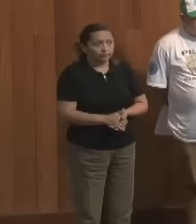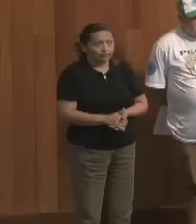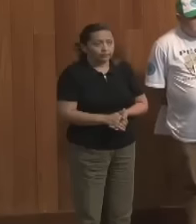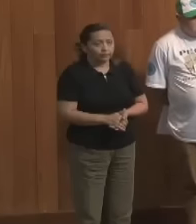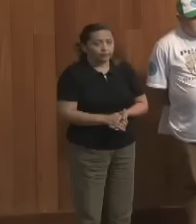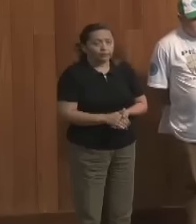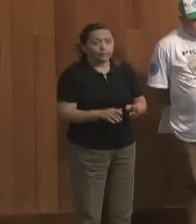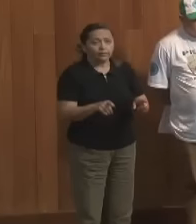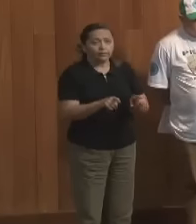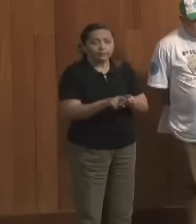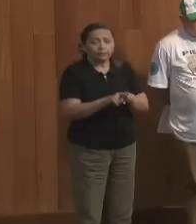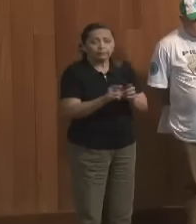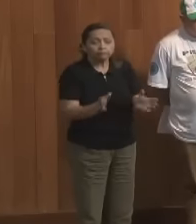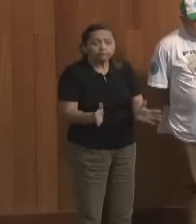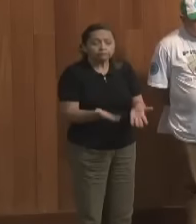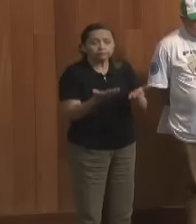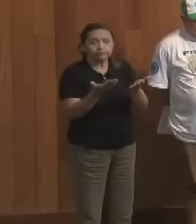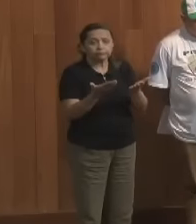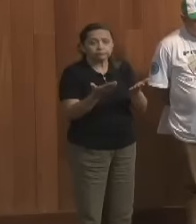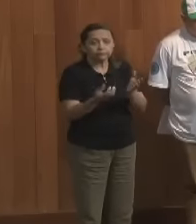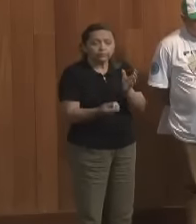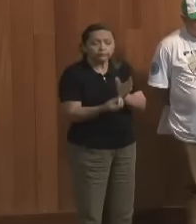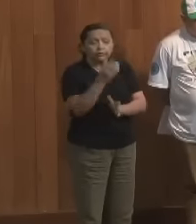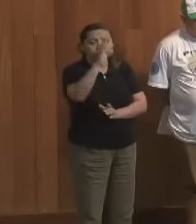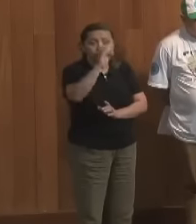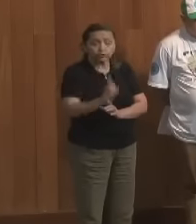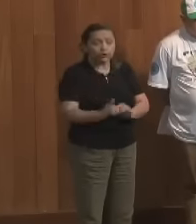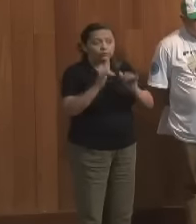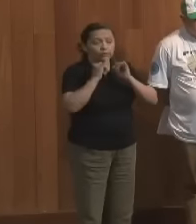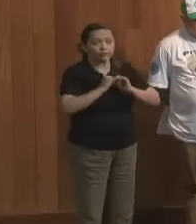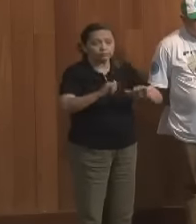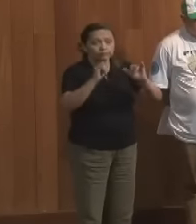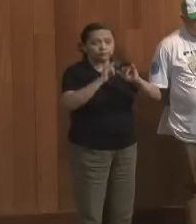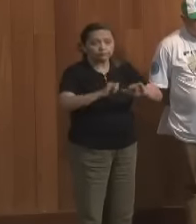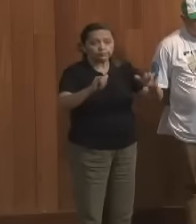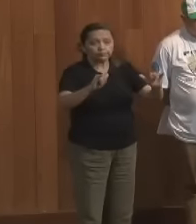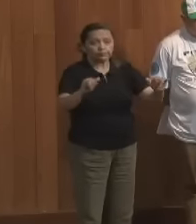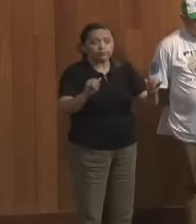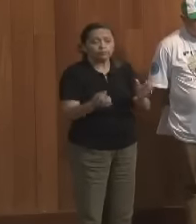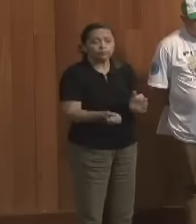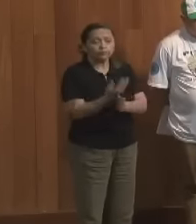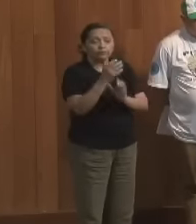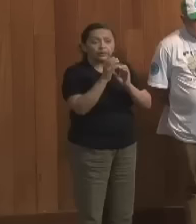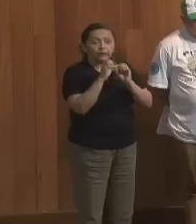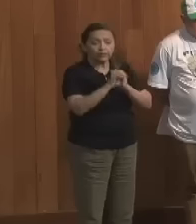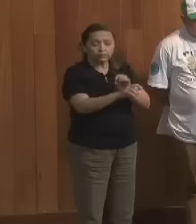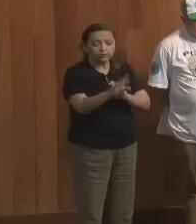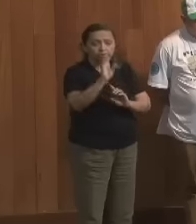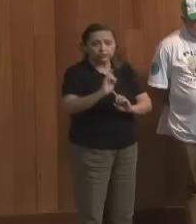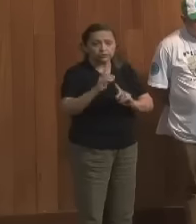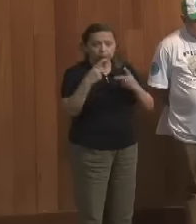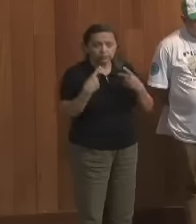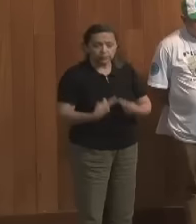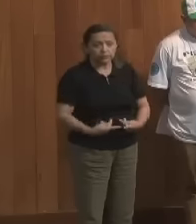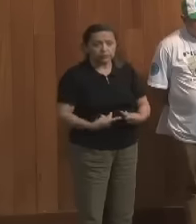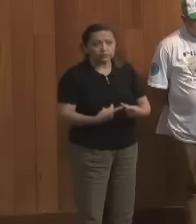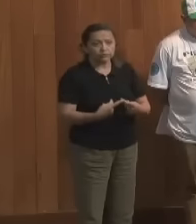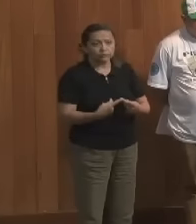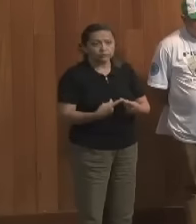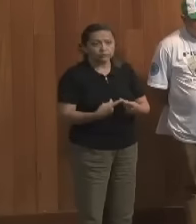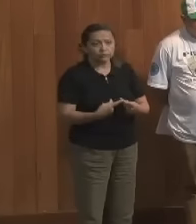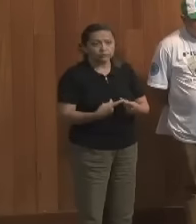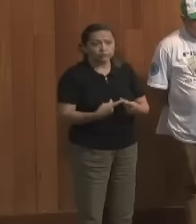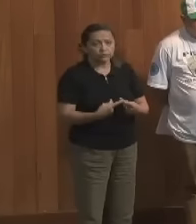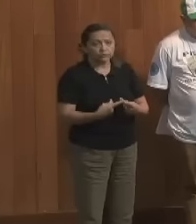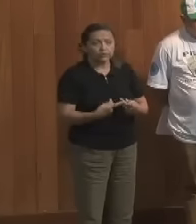Além disso, promover o direito à informação, né, promover a educação em direitos humanos para o